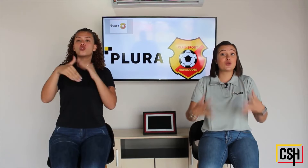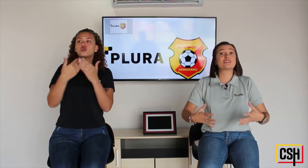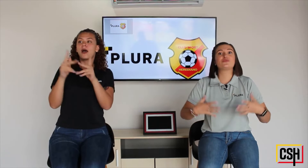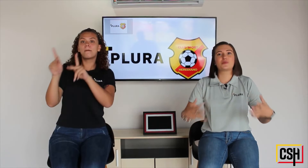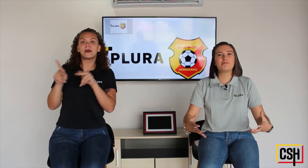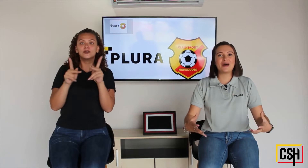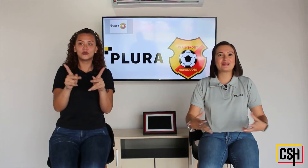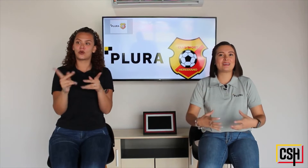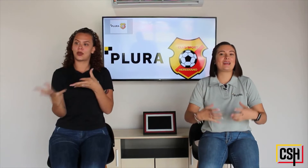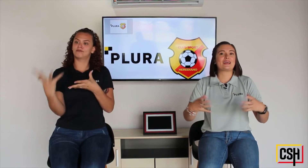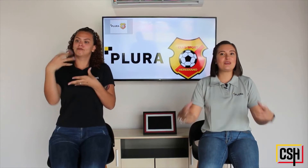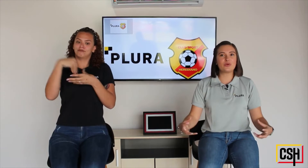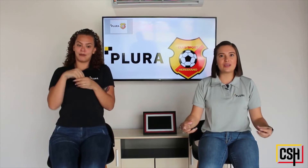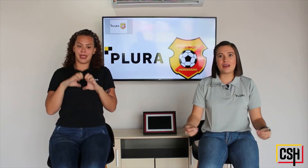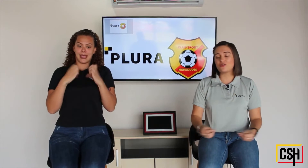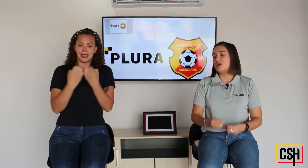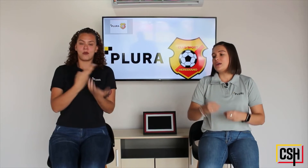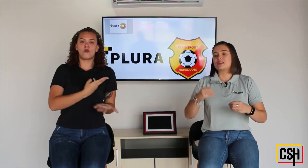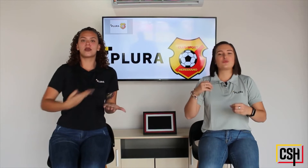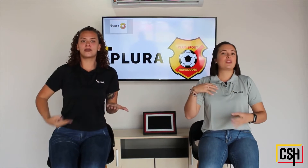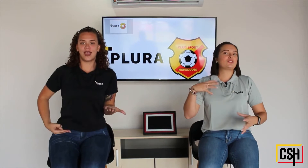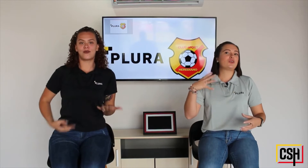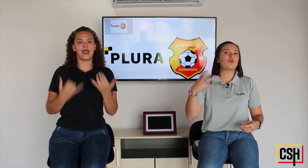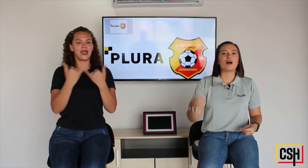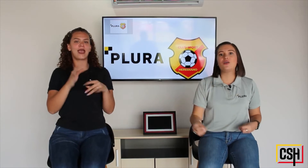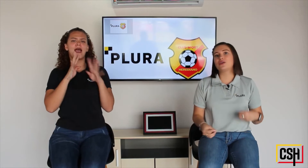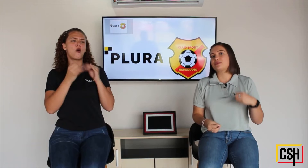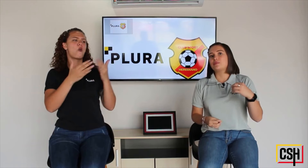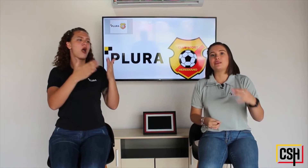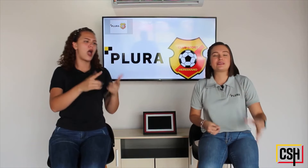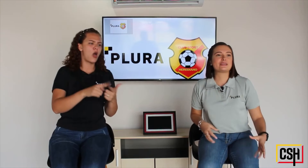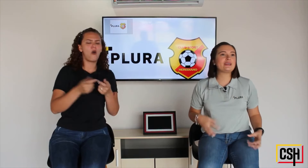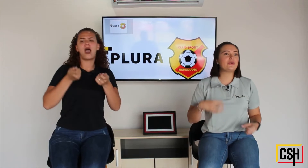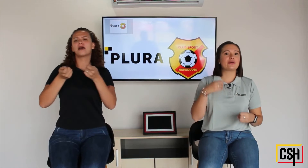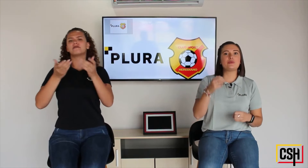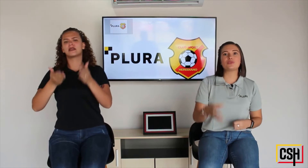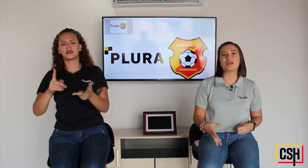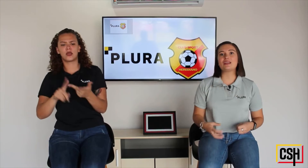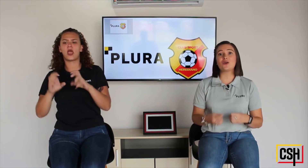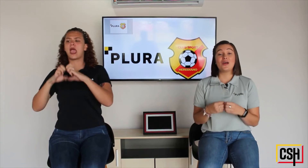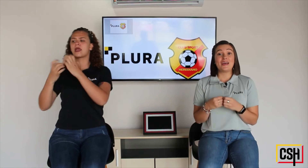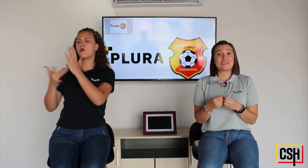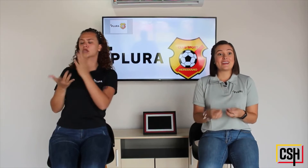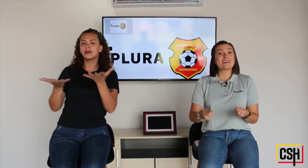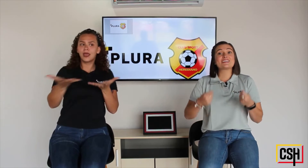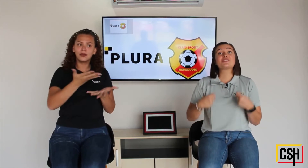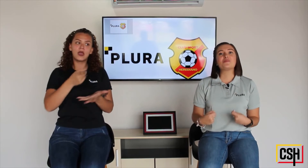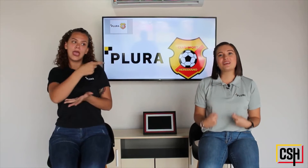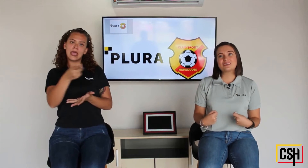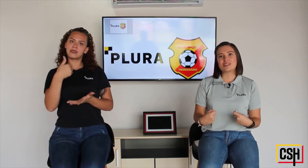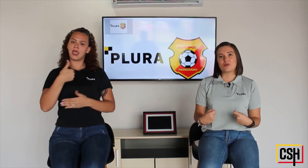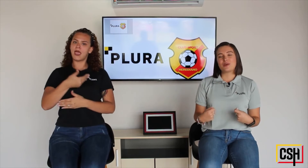las personas que forman parte del equipo de Herediano, y aquí estamos hablando de jugadores, de administrativos, de equipo técnico, que tengan